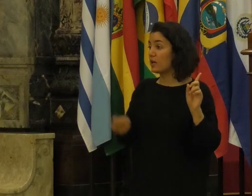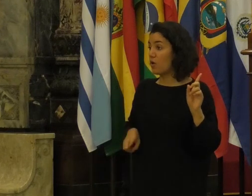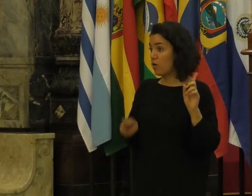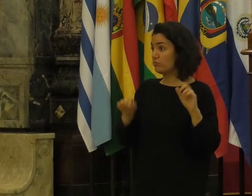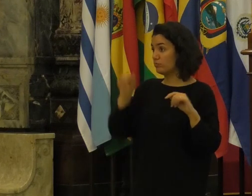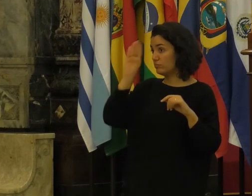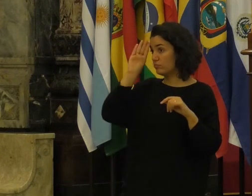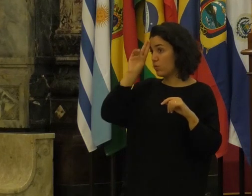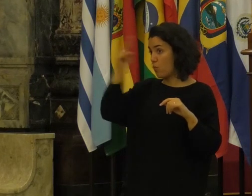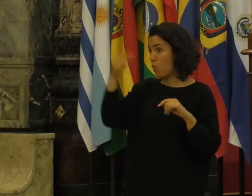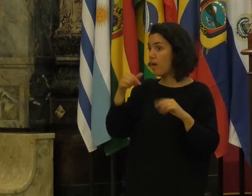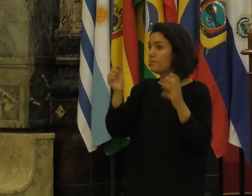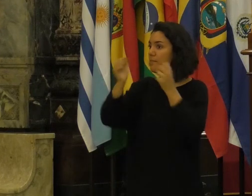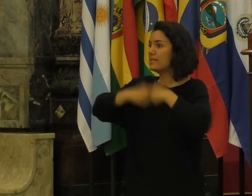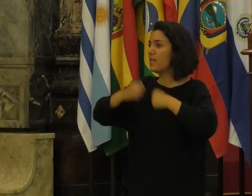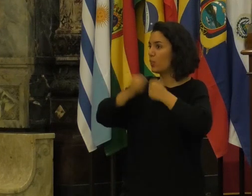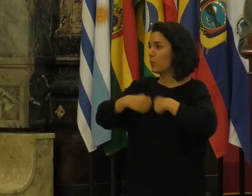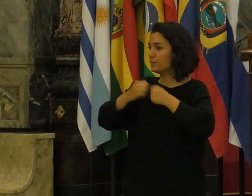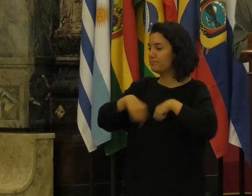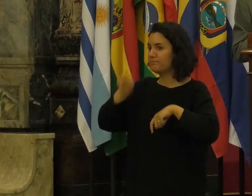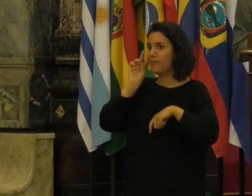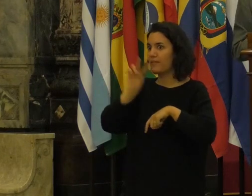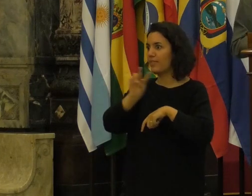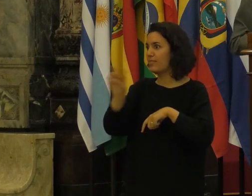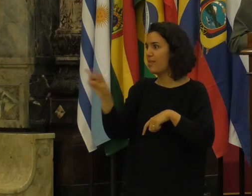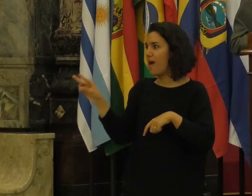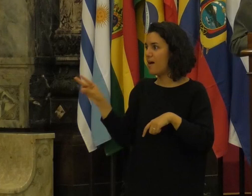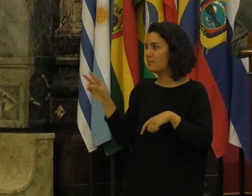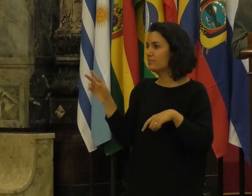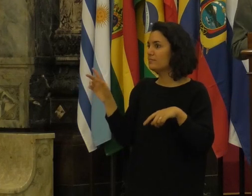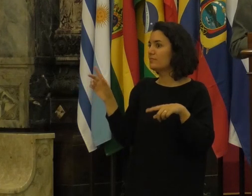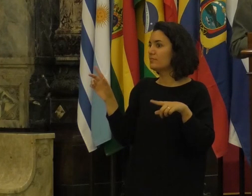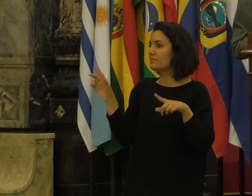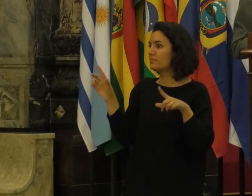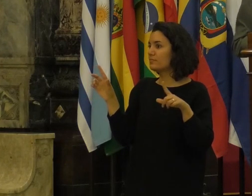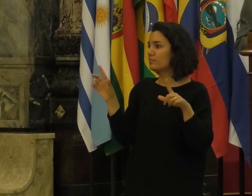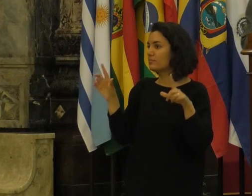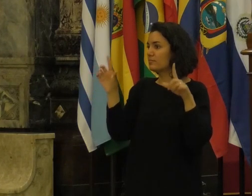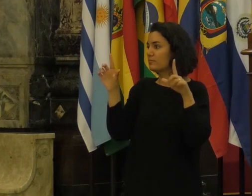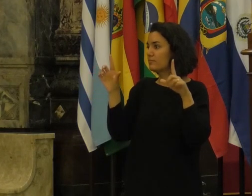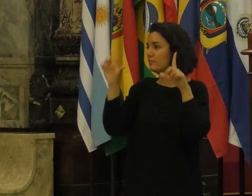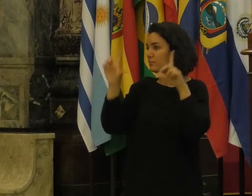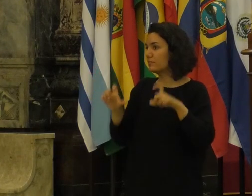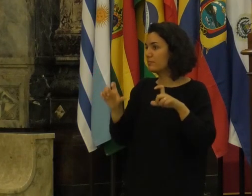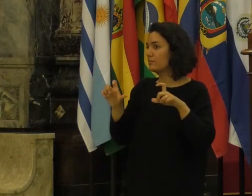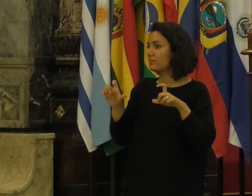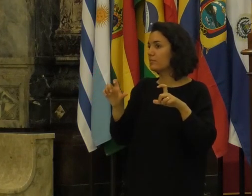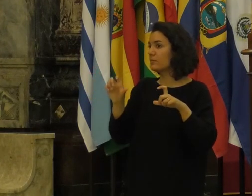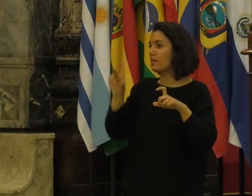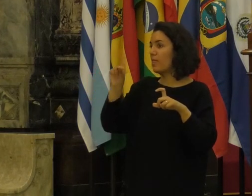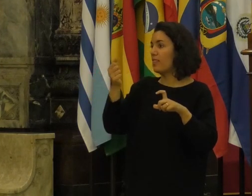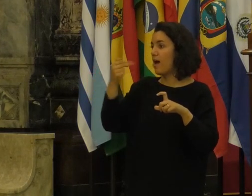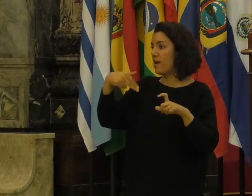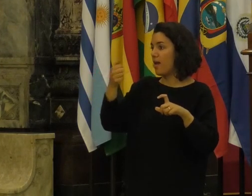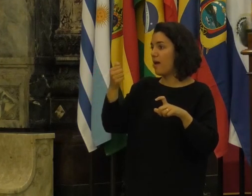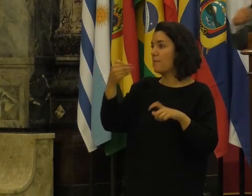por Paysandú. Una venta tomada por una Ana Báez, una joven psicóloga